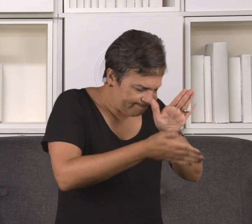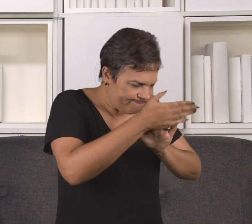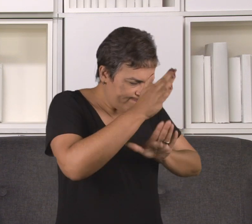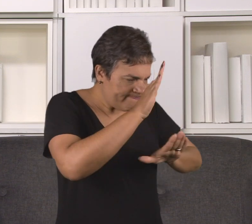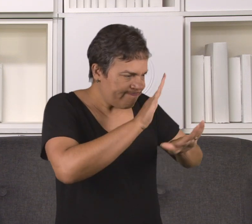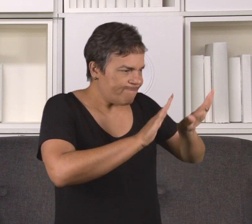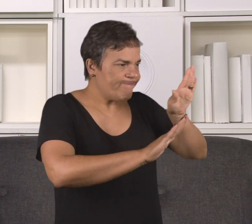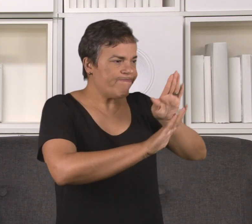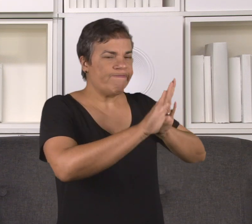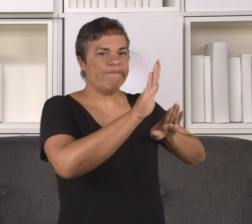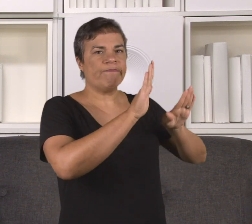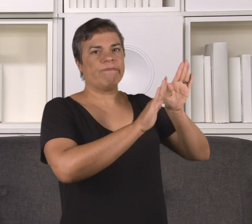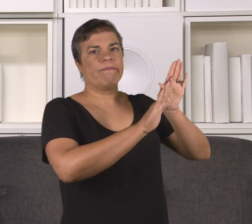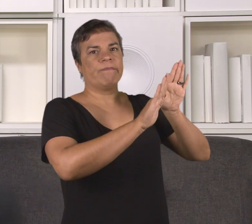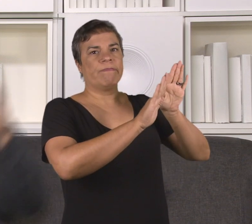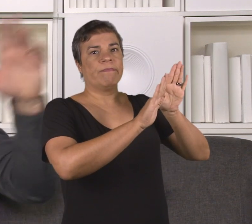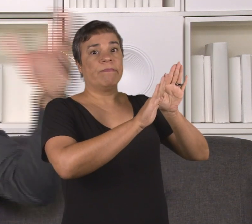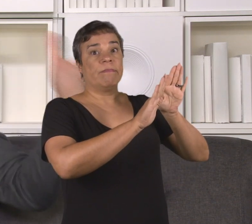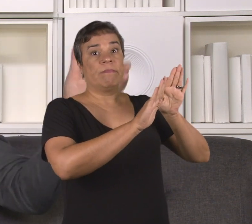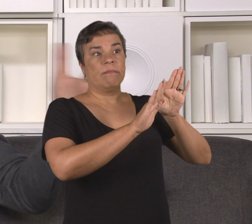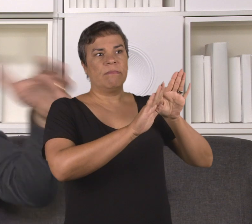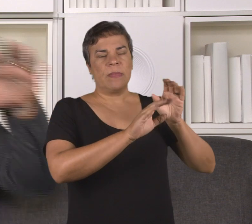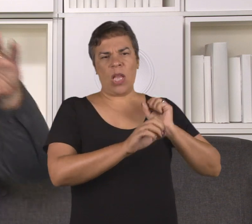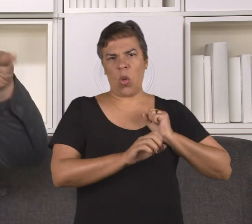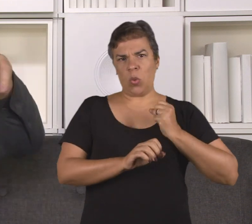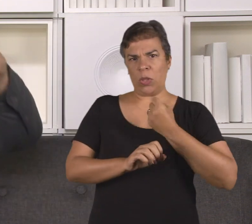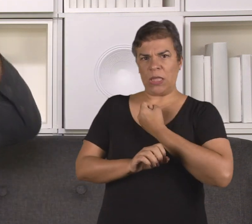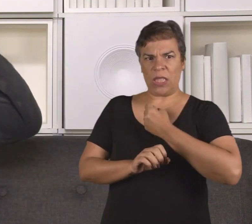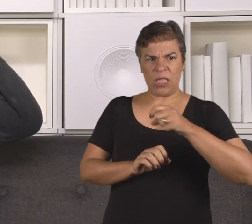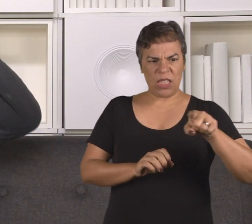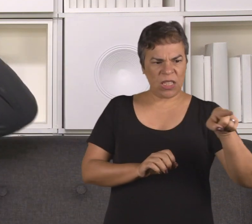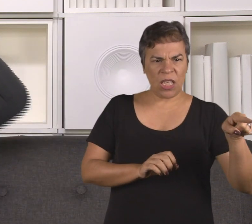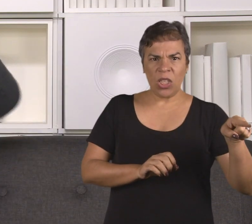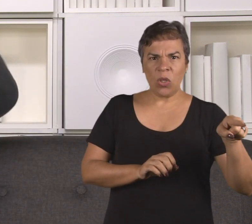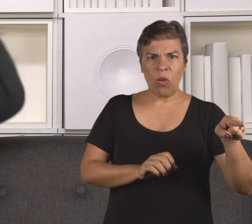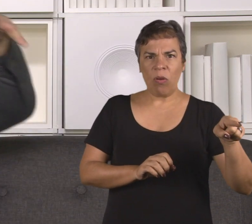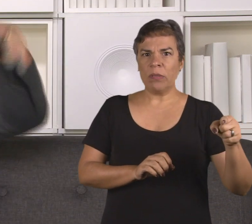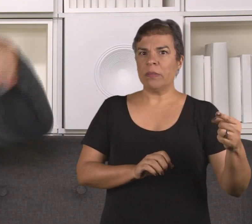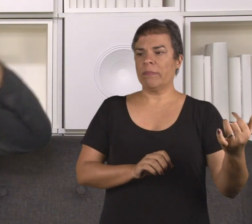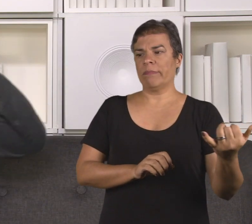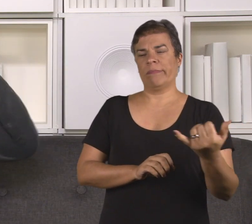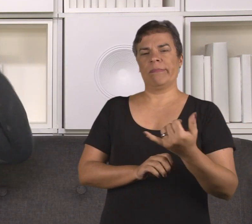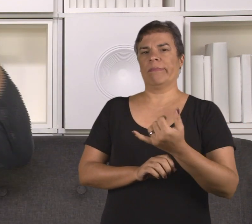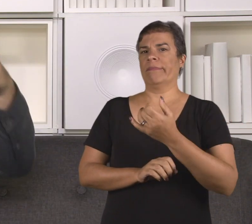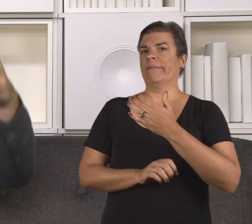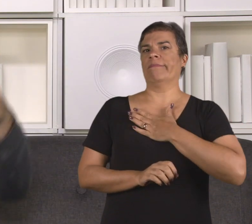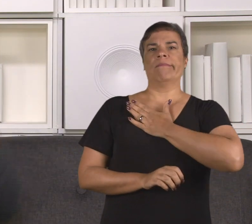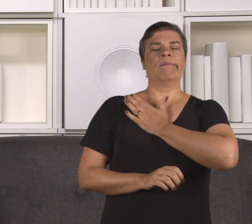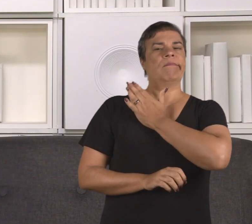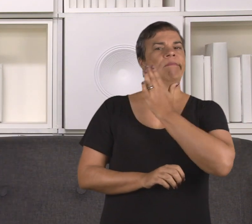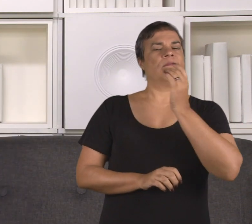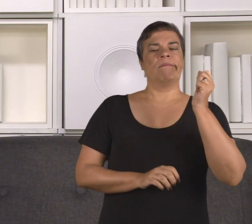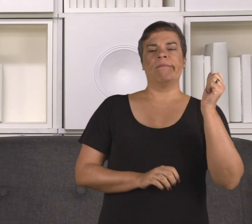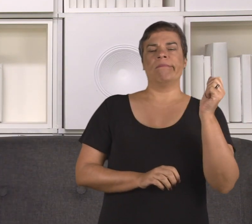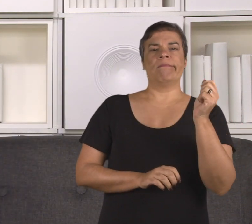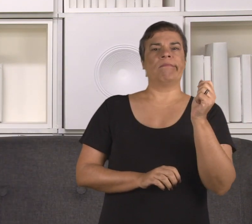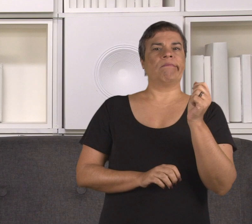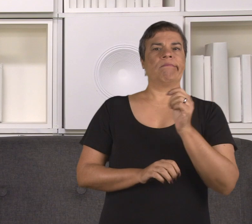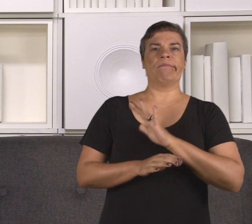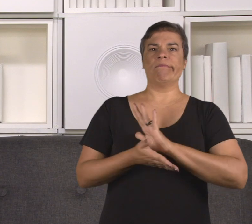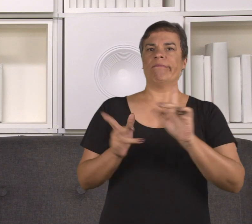adoração. Os sacerdotes, os doutores da lei e as autoridades religiosas